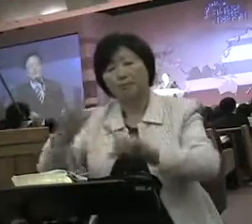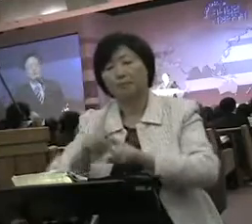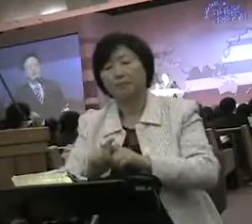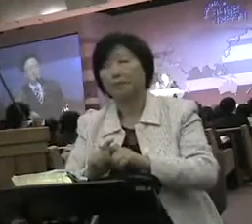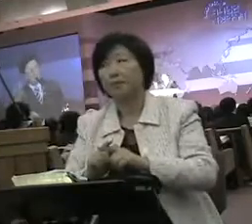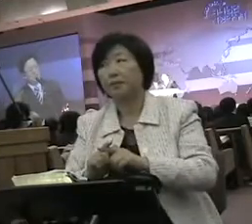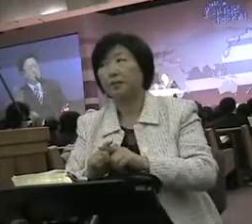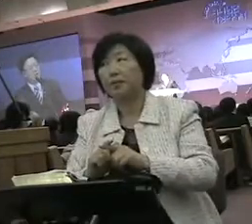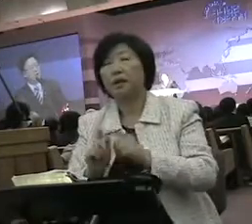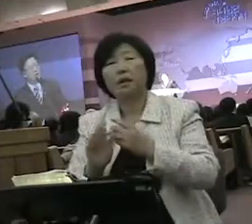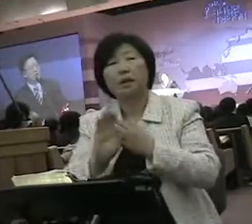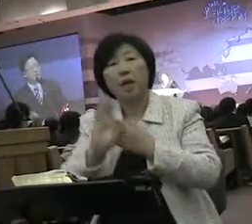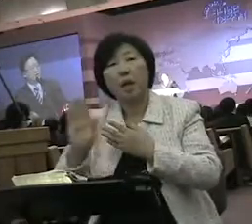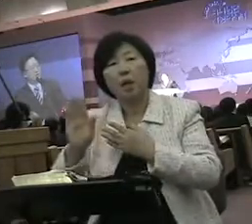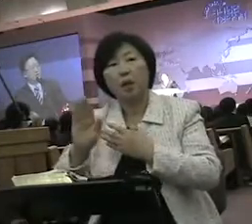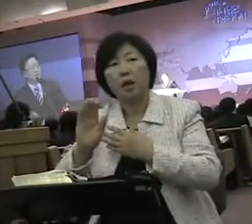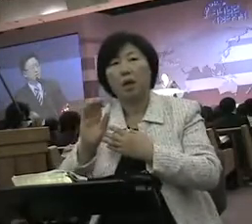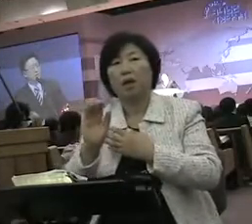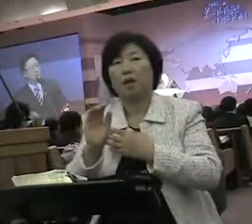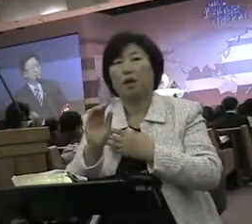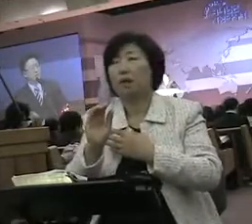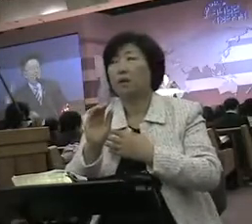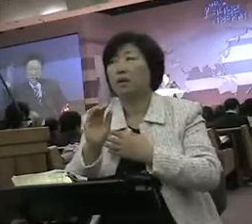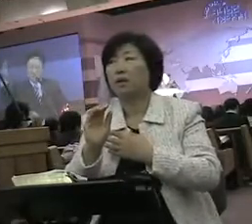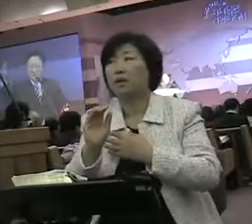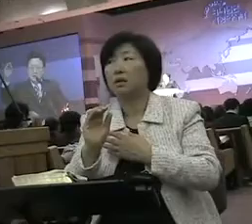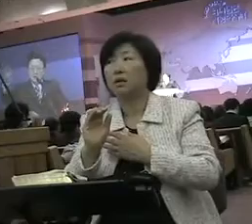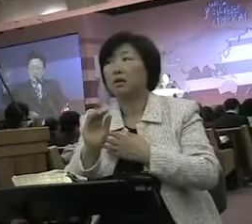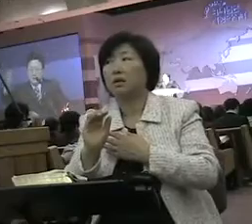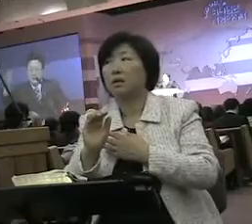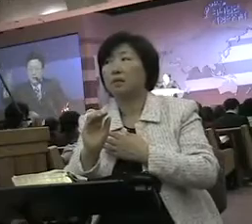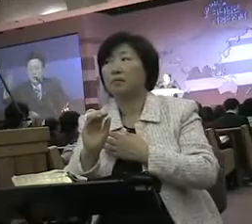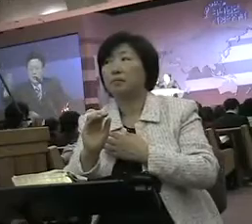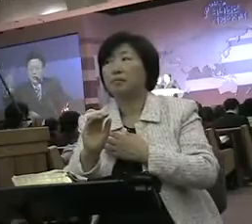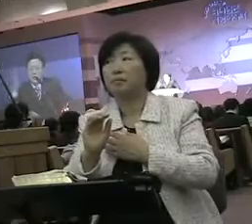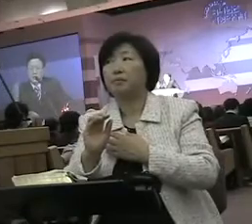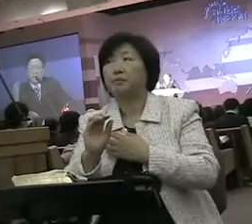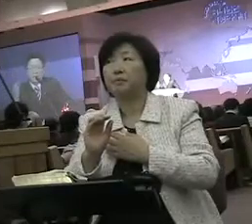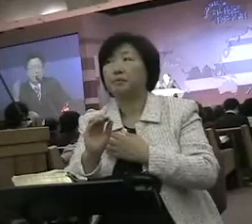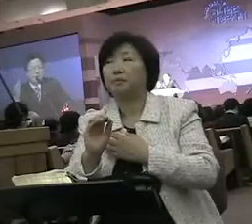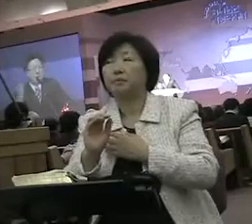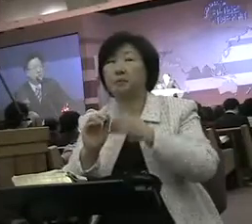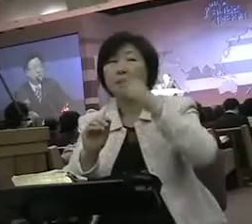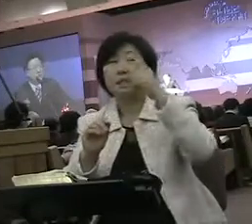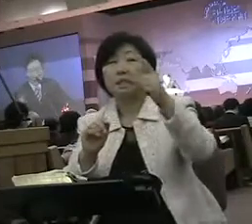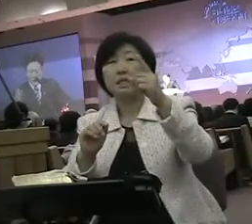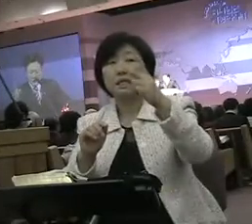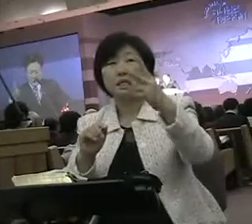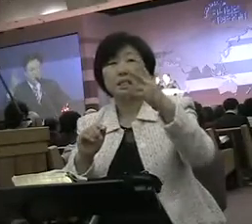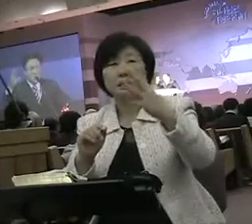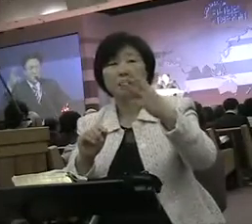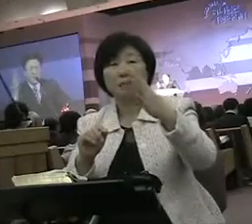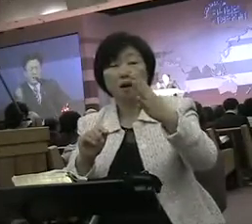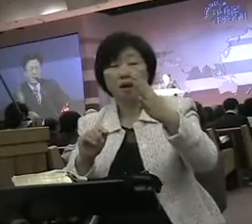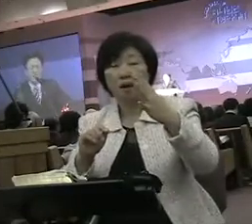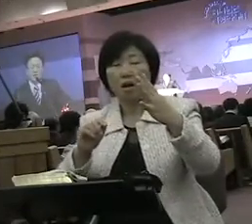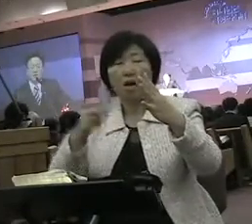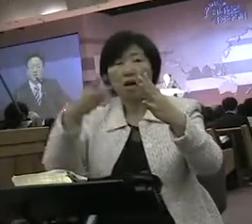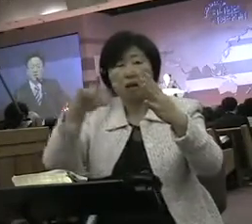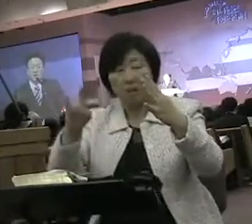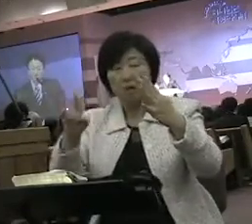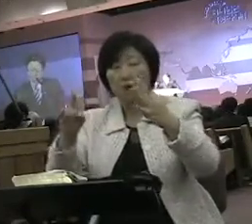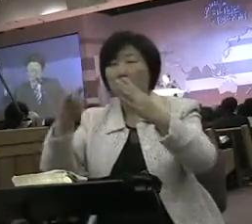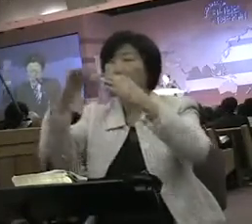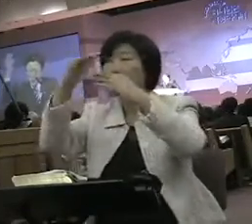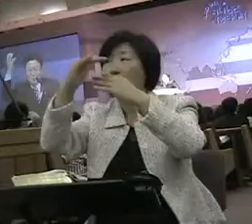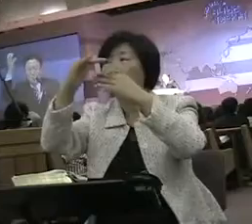예외가 있습니다. 가끔 예외가 있어요. 1세대, 2세대, 3세대, 4세대로 내려가는데 신앙이 약해지지